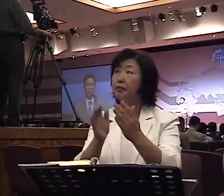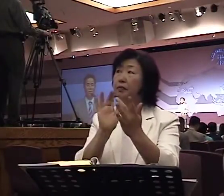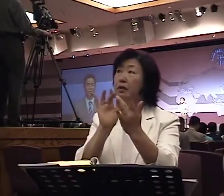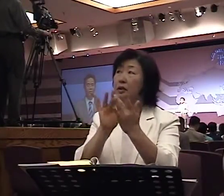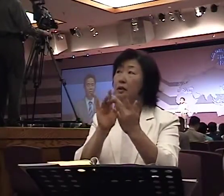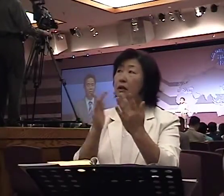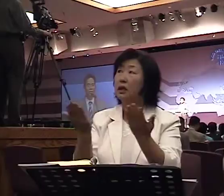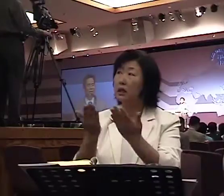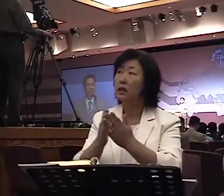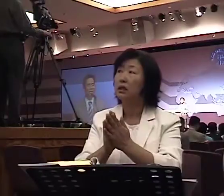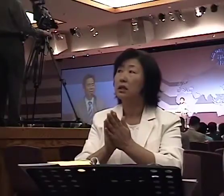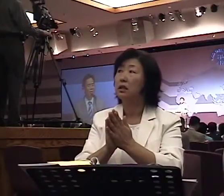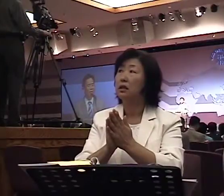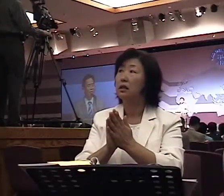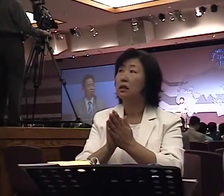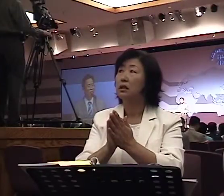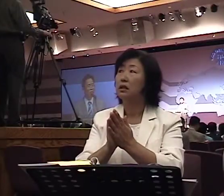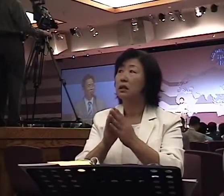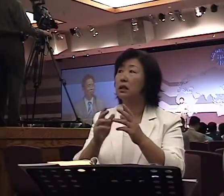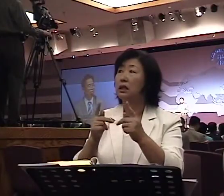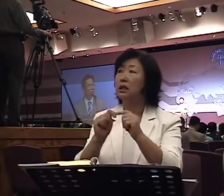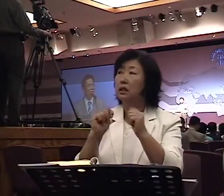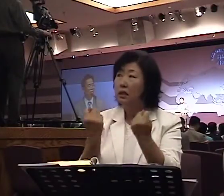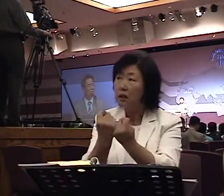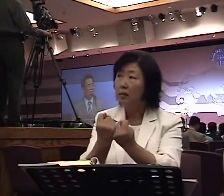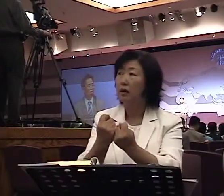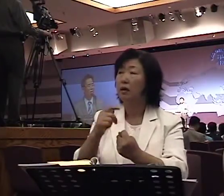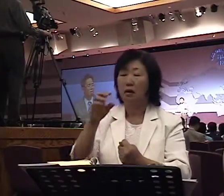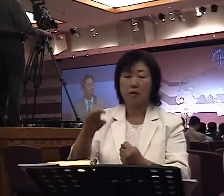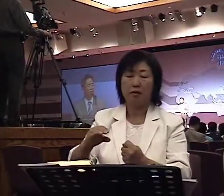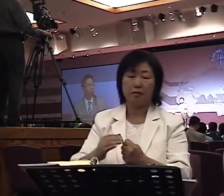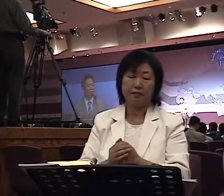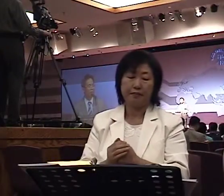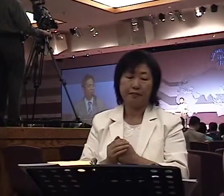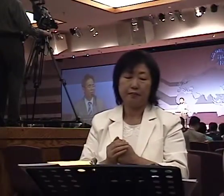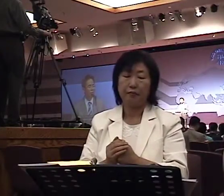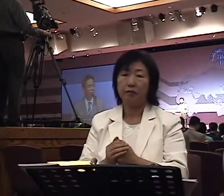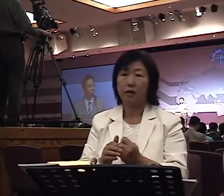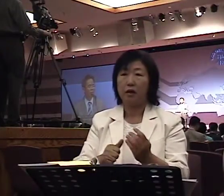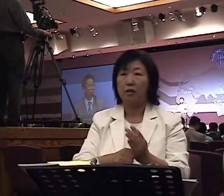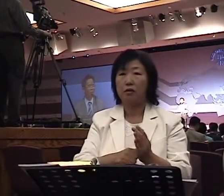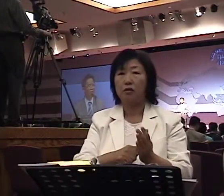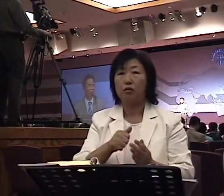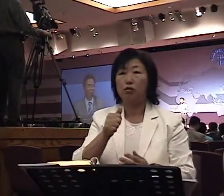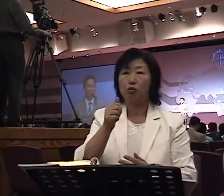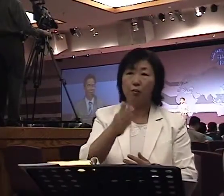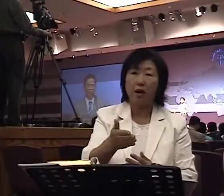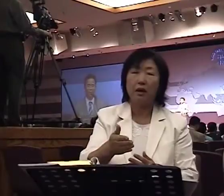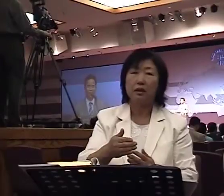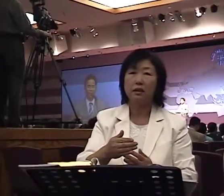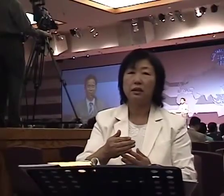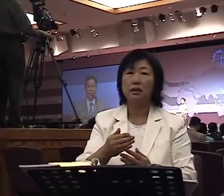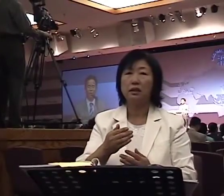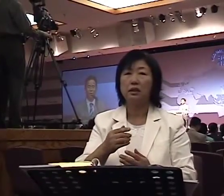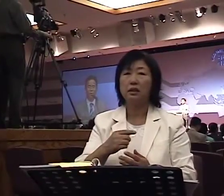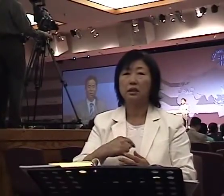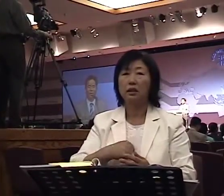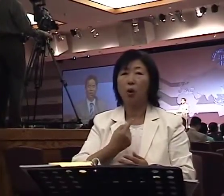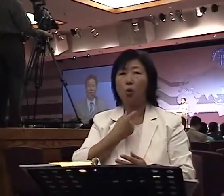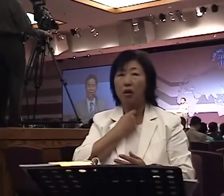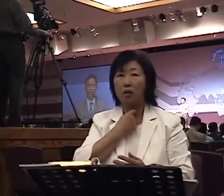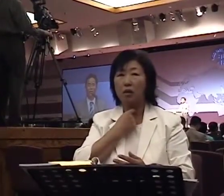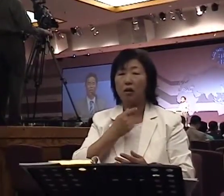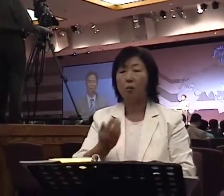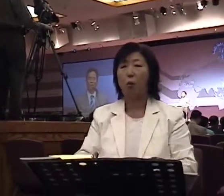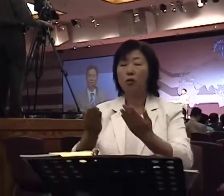사역팀 정보전산 이 팀에서 유능한 인재들을 또 자원봉사자들을 구합니다. 주보안에